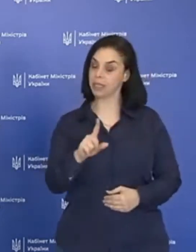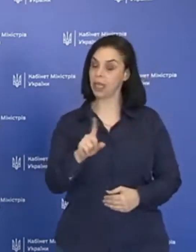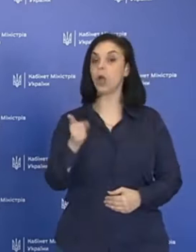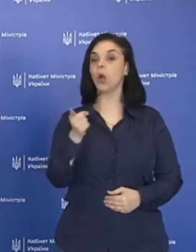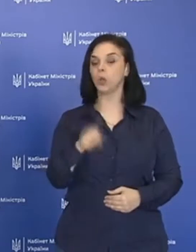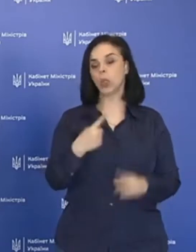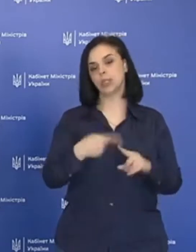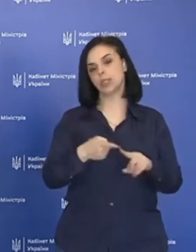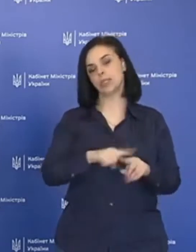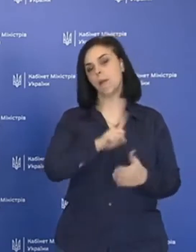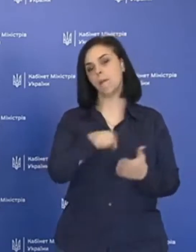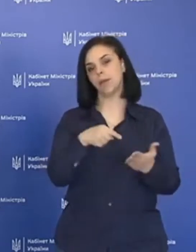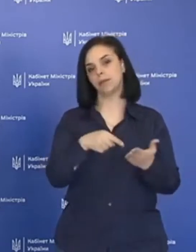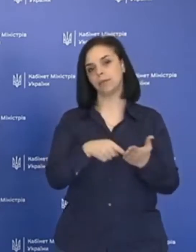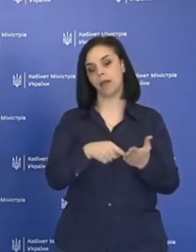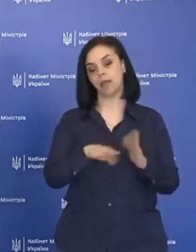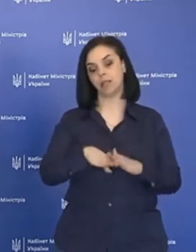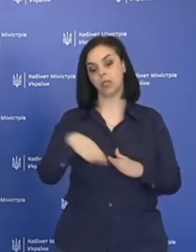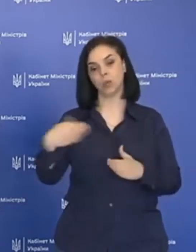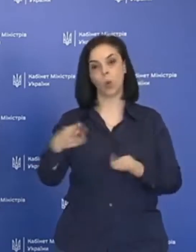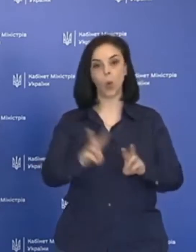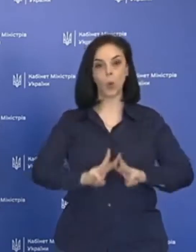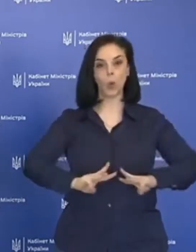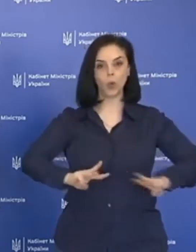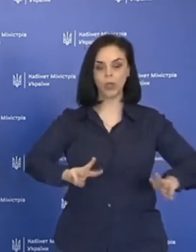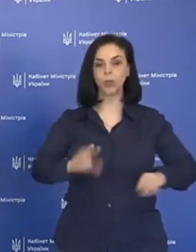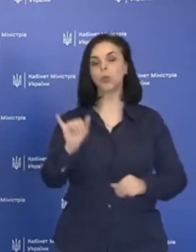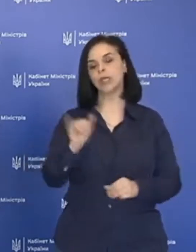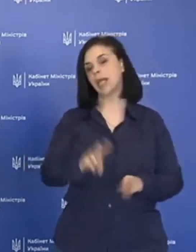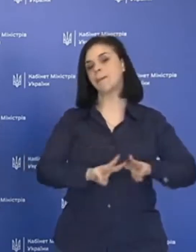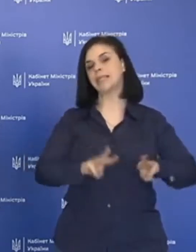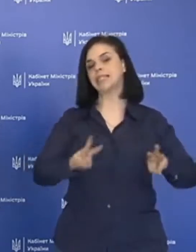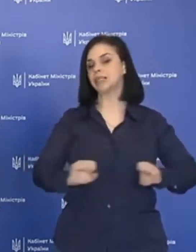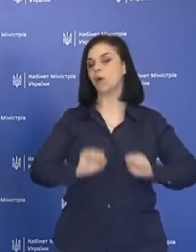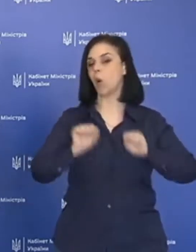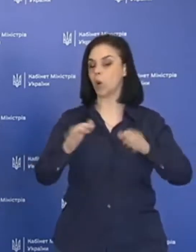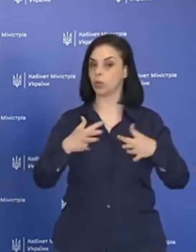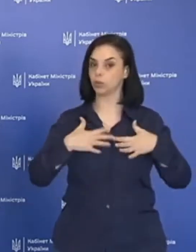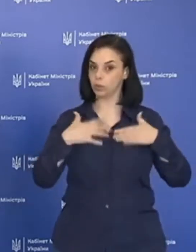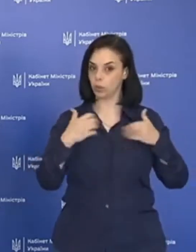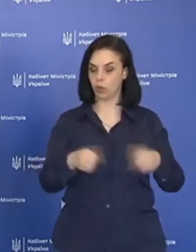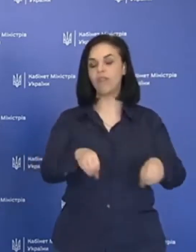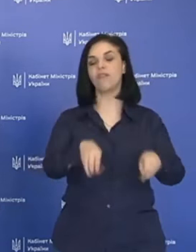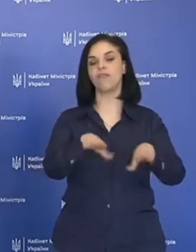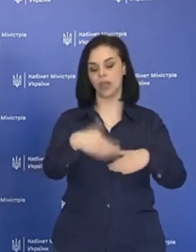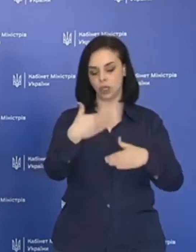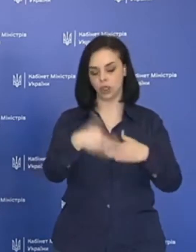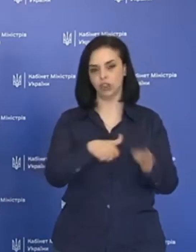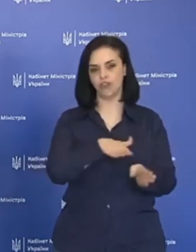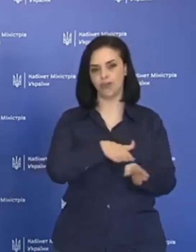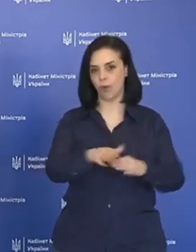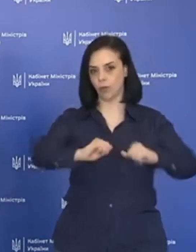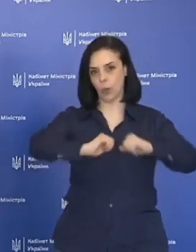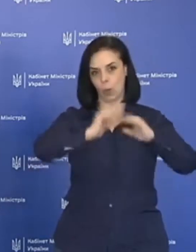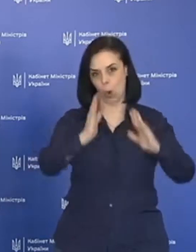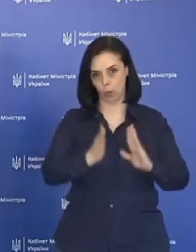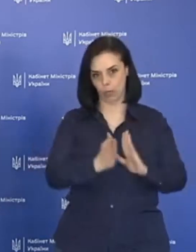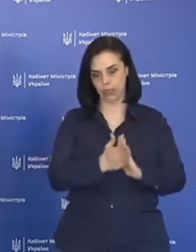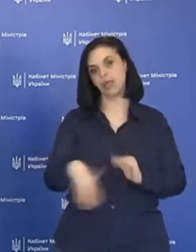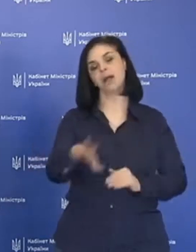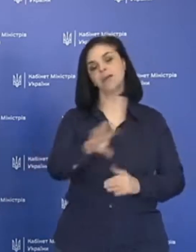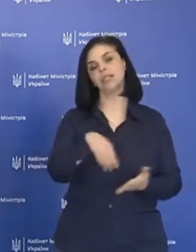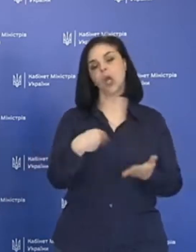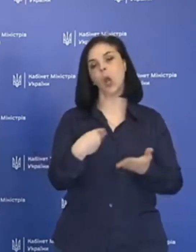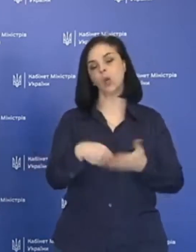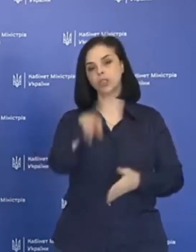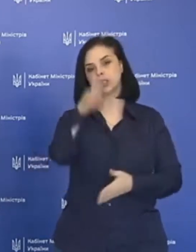то це питання з боку уряду і Міністерства охорони здоров'я вирішено в повному обсязі. Всі